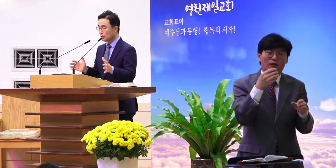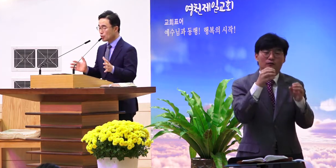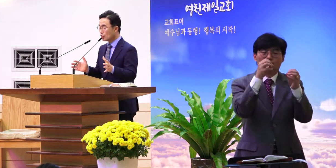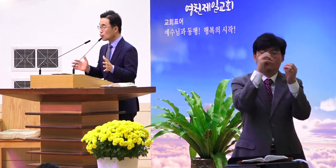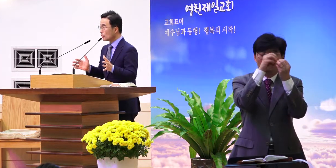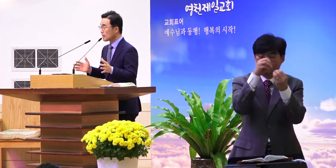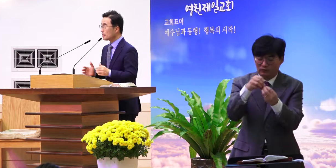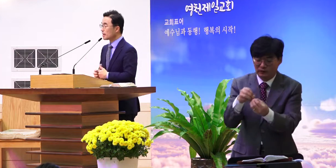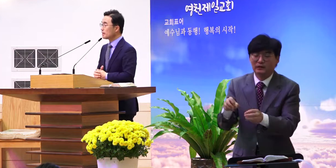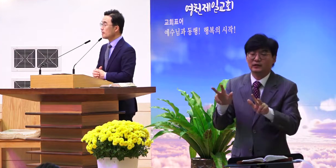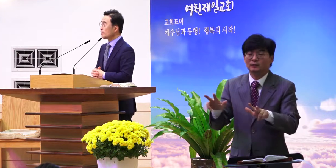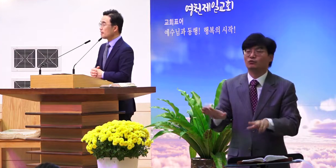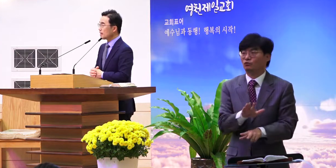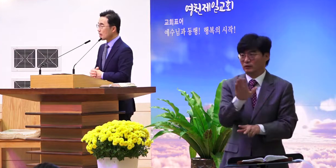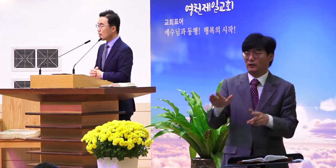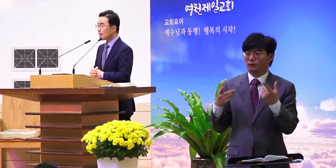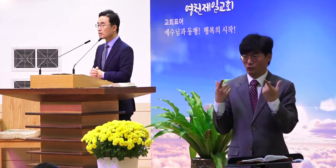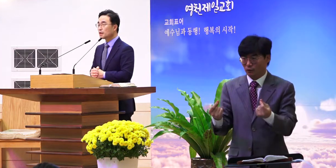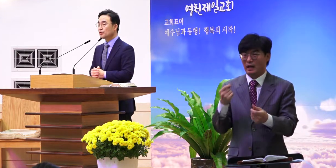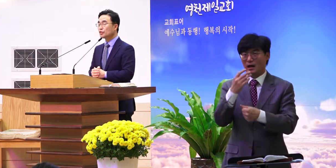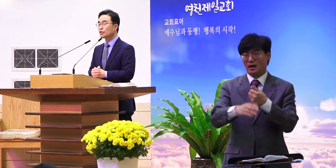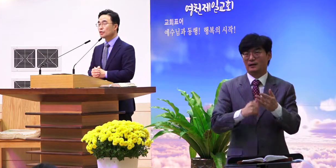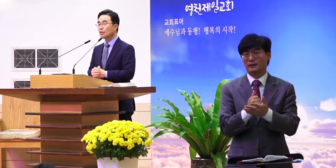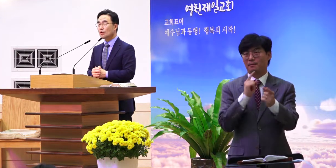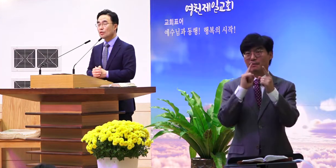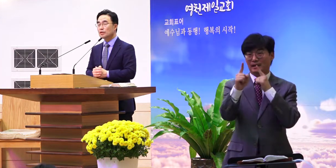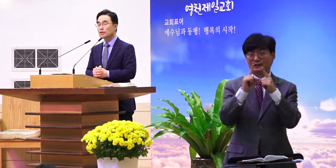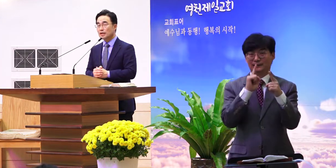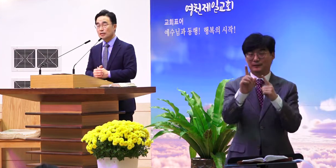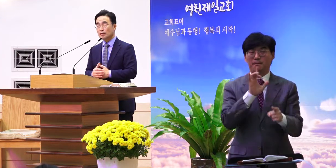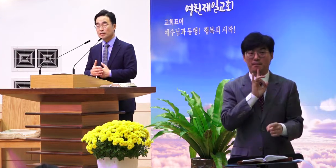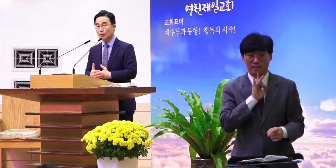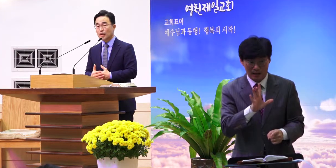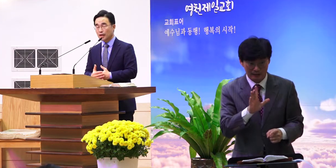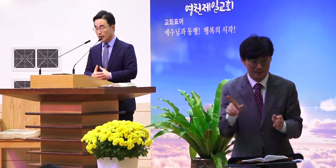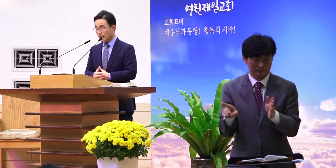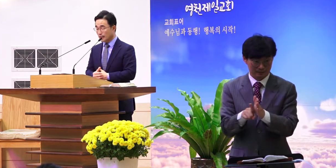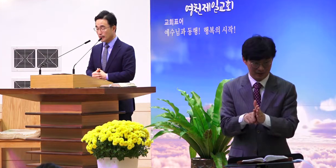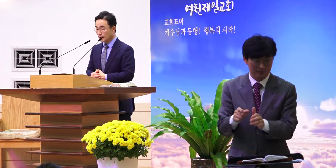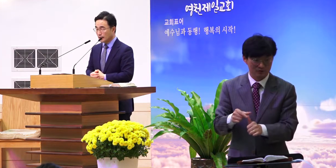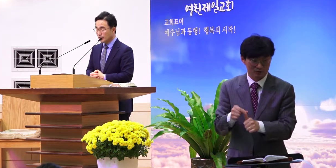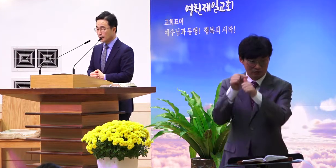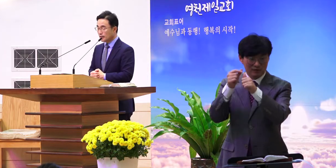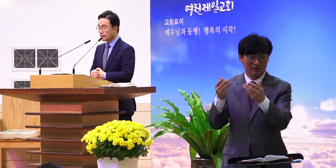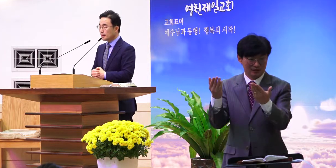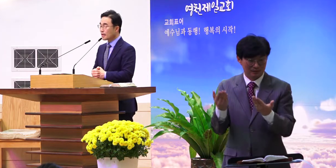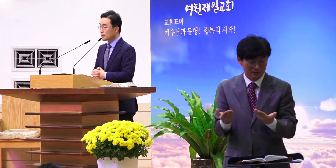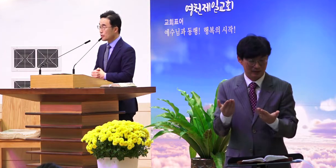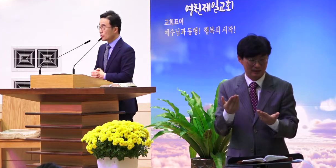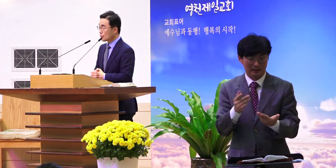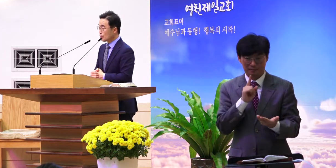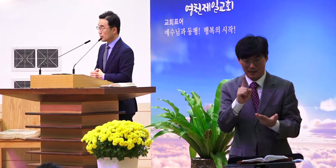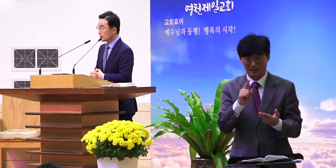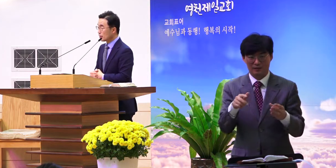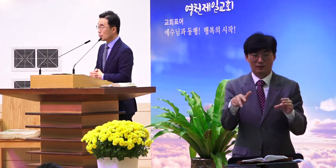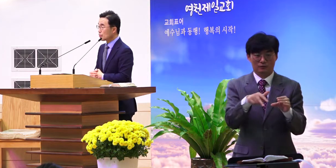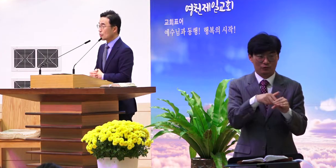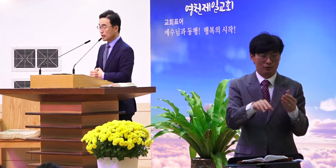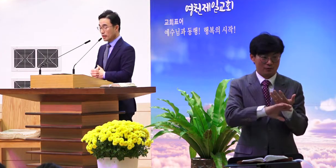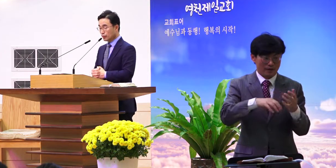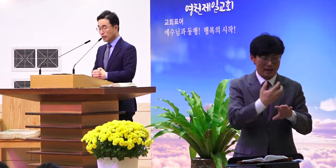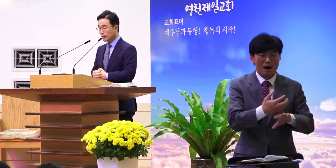오직 믿음으로 구원받는다는 그 하나님의 말씀을 붙들고 신앙생활을 새롭게 해나간 그